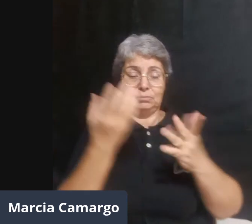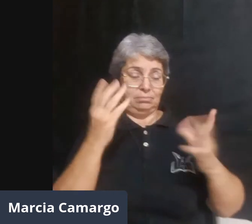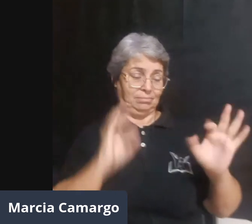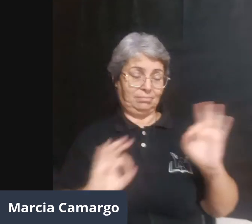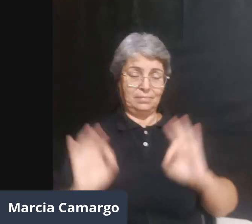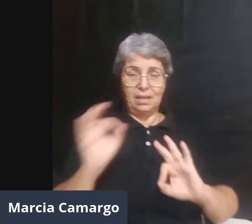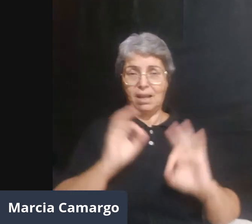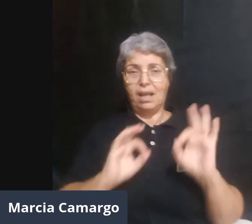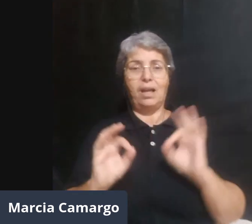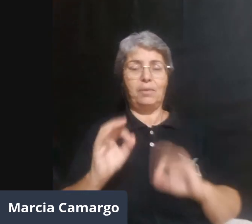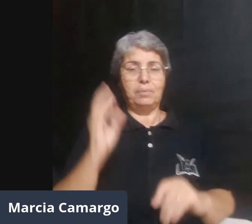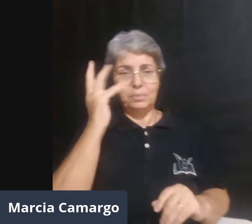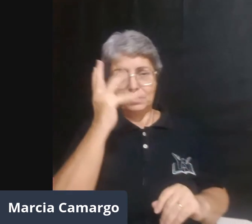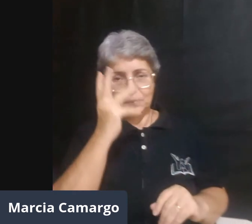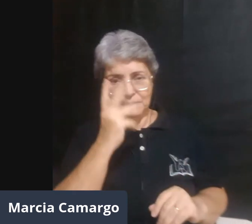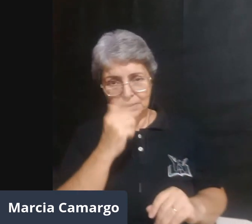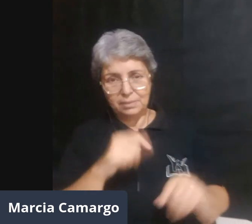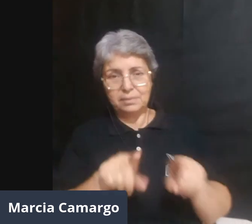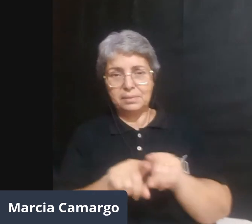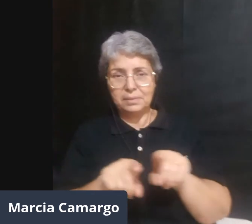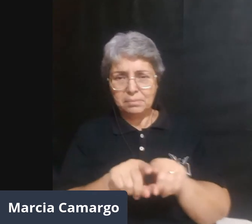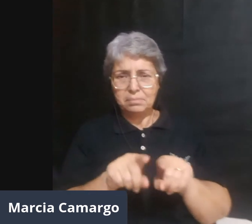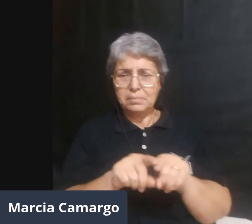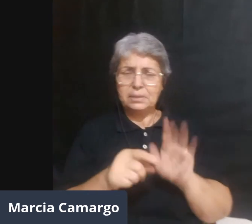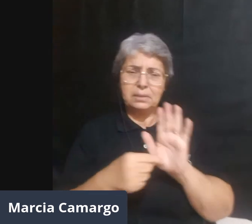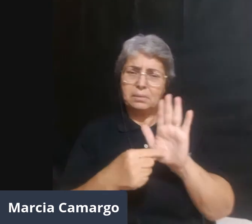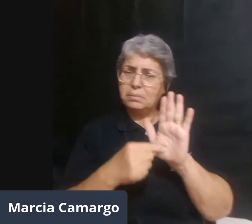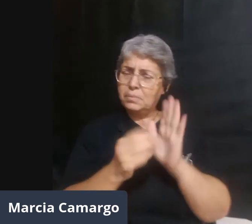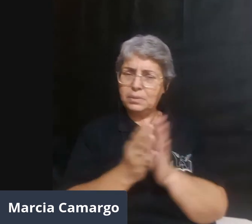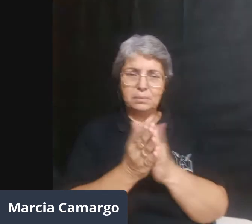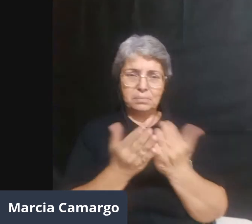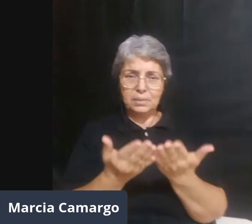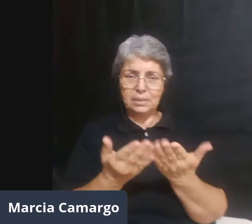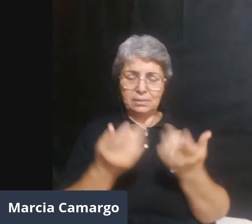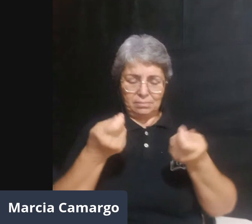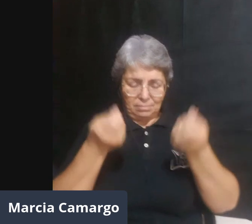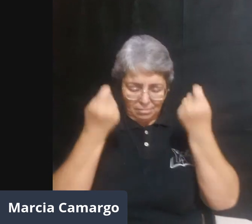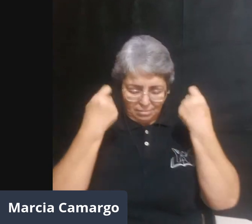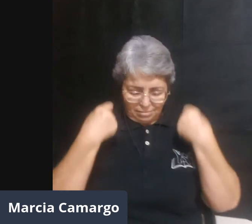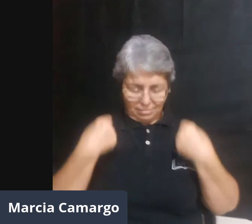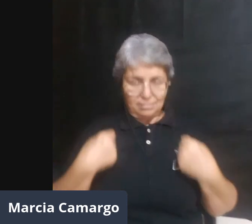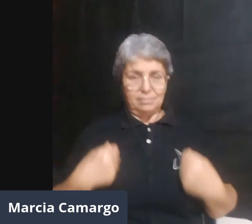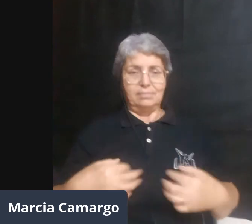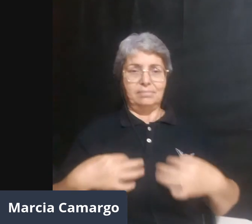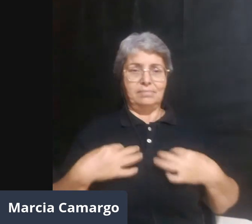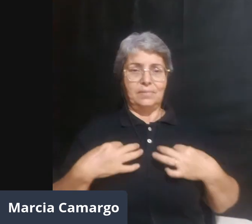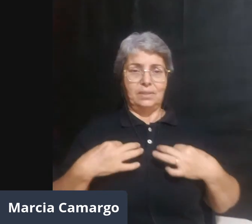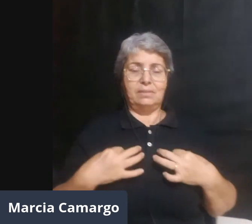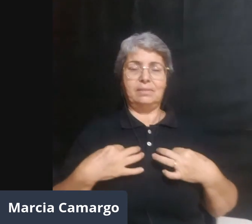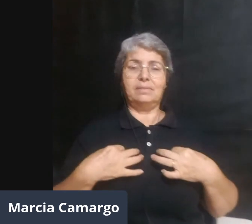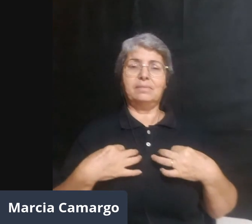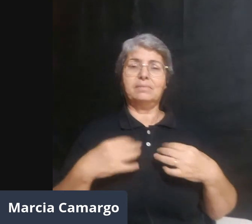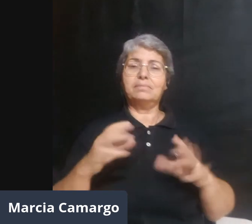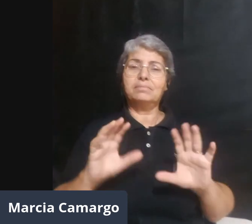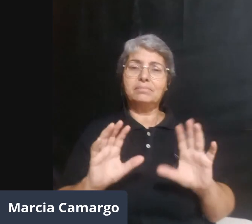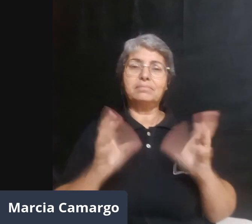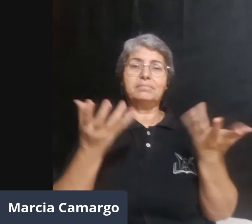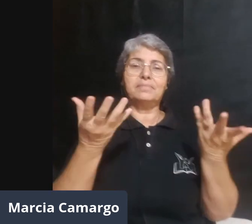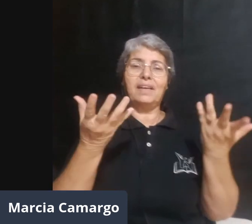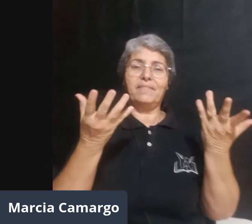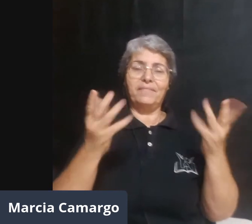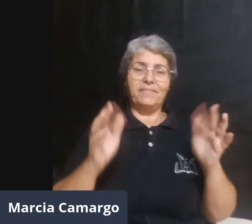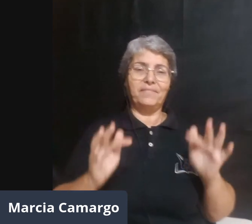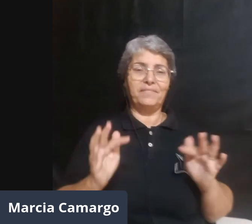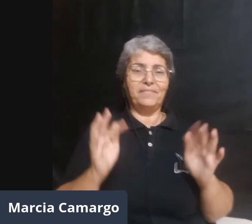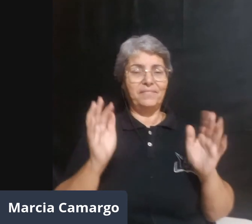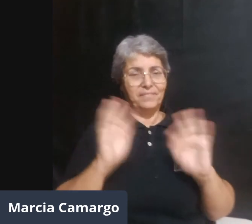22, podemos ver a necessidade de vestir as vestes da justiça providas para a festa nupcial.